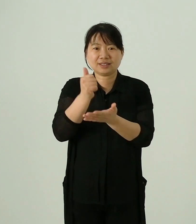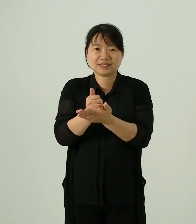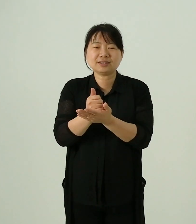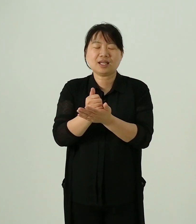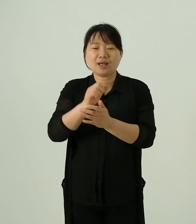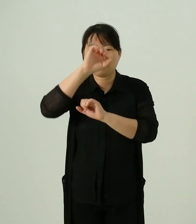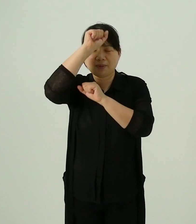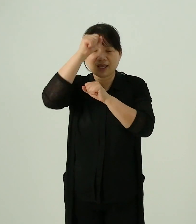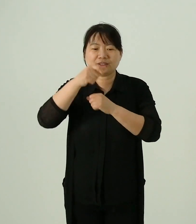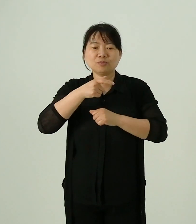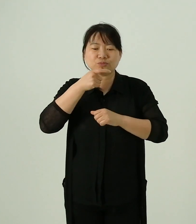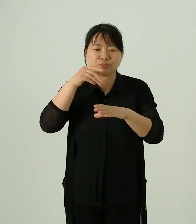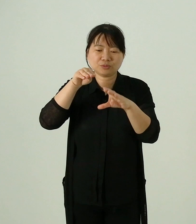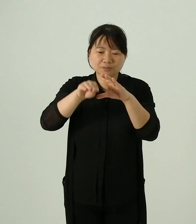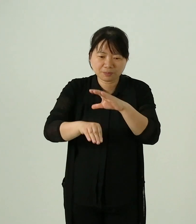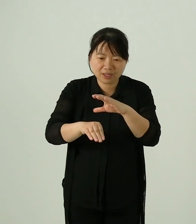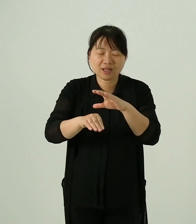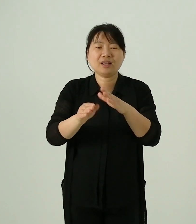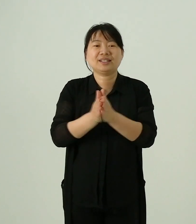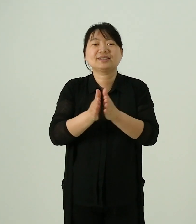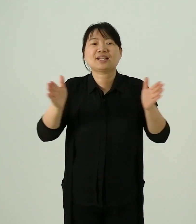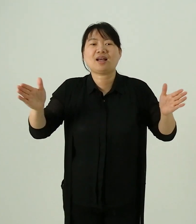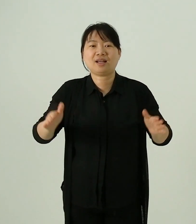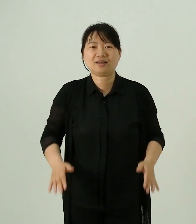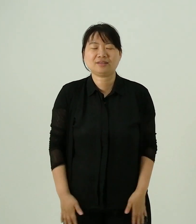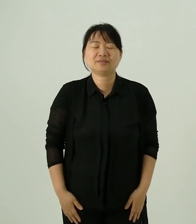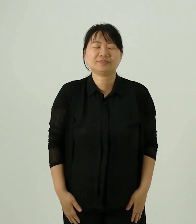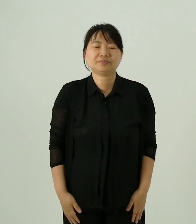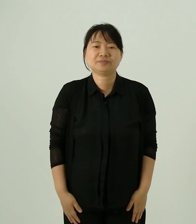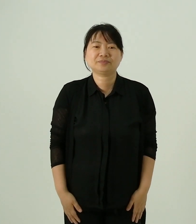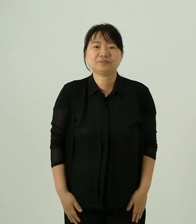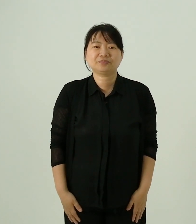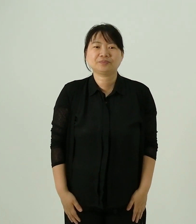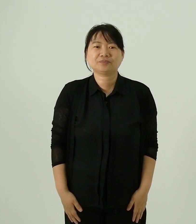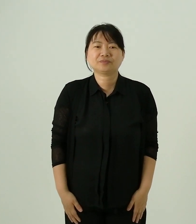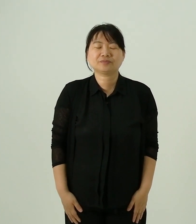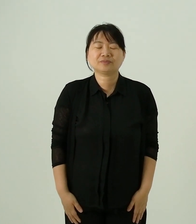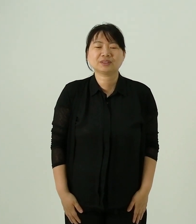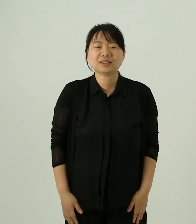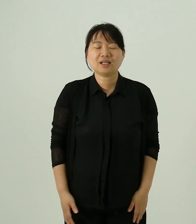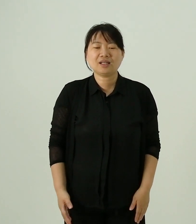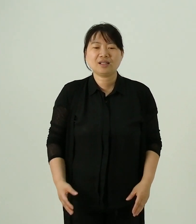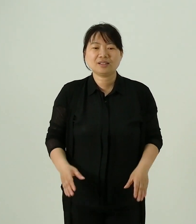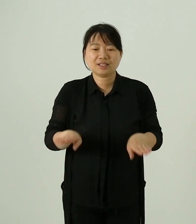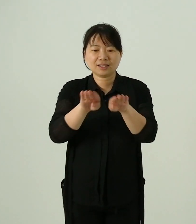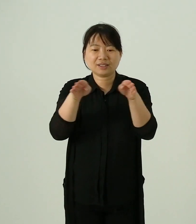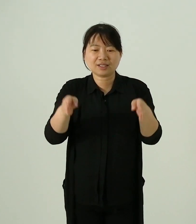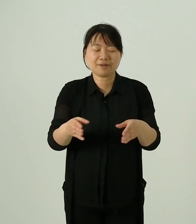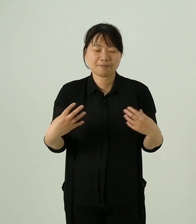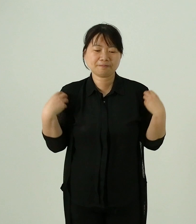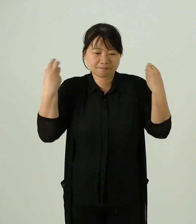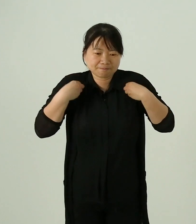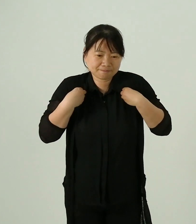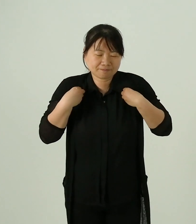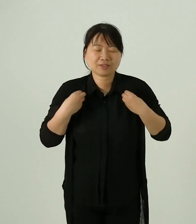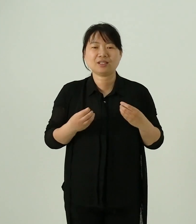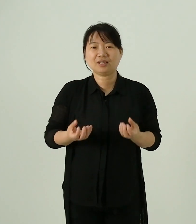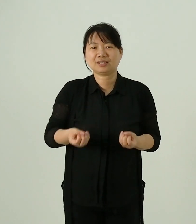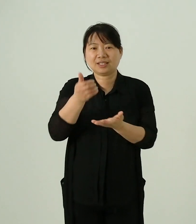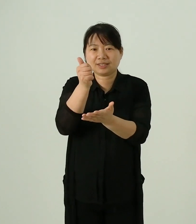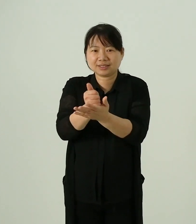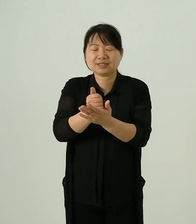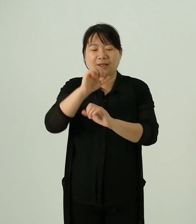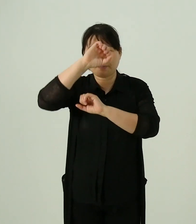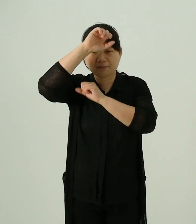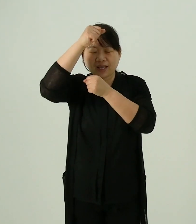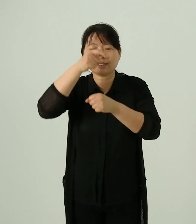본문을 잘 보세요. 궤를 맨 제사장들의 발이 물가에 먼저